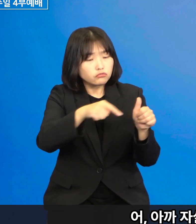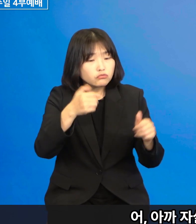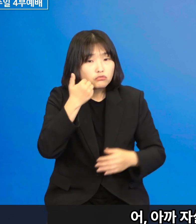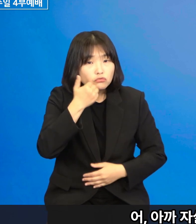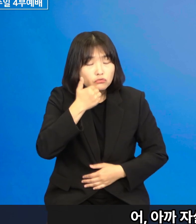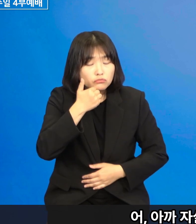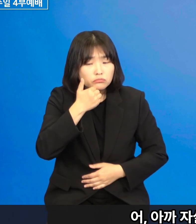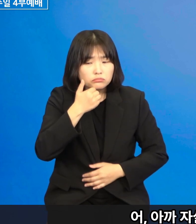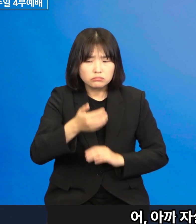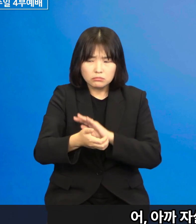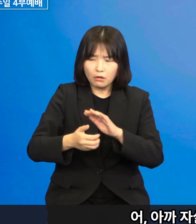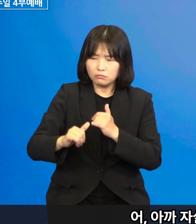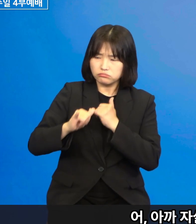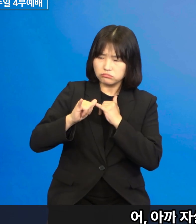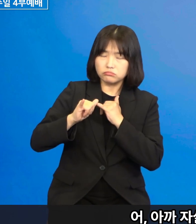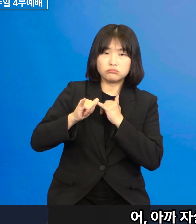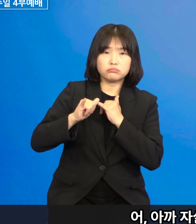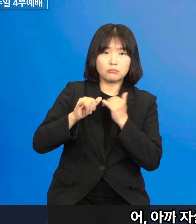아까 자살했다 그랬는데